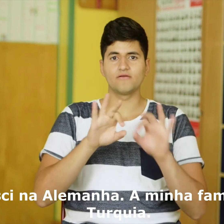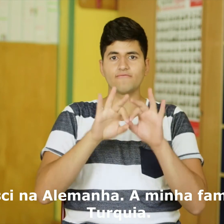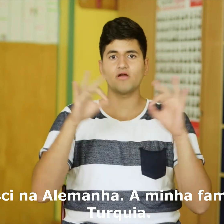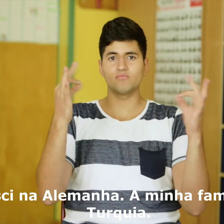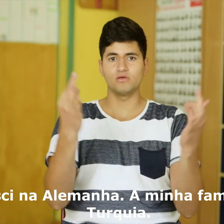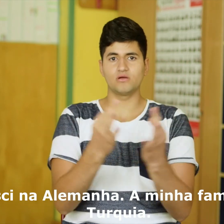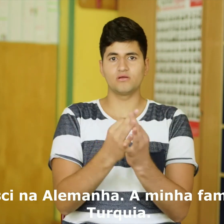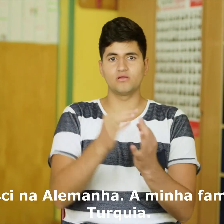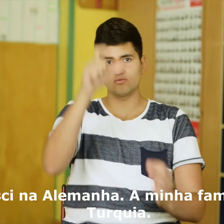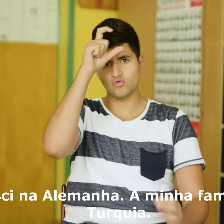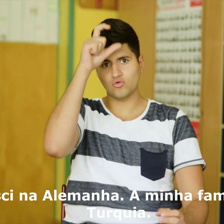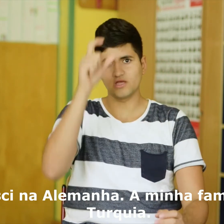mas a minha família é da Turquia.